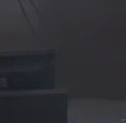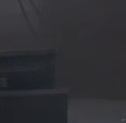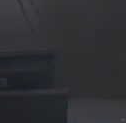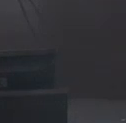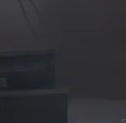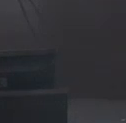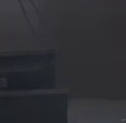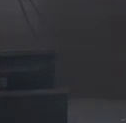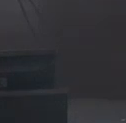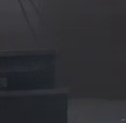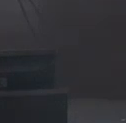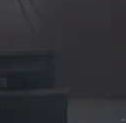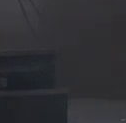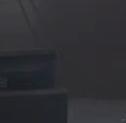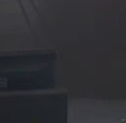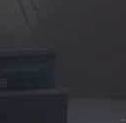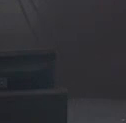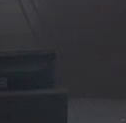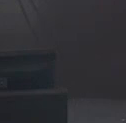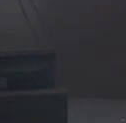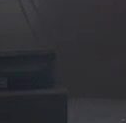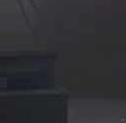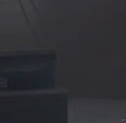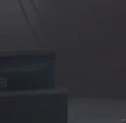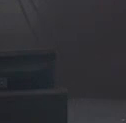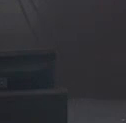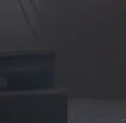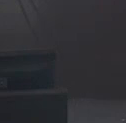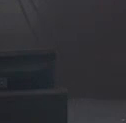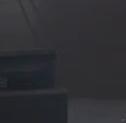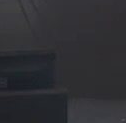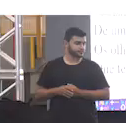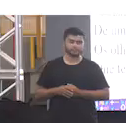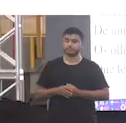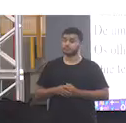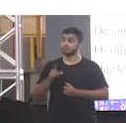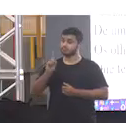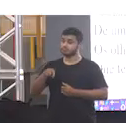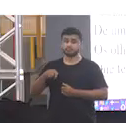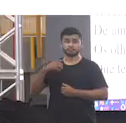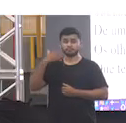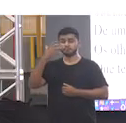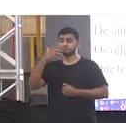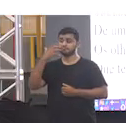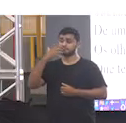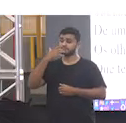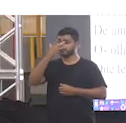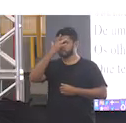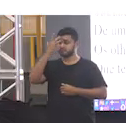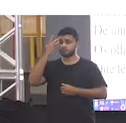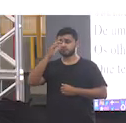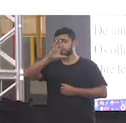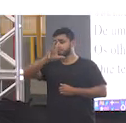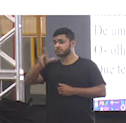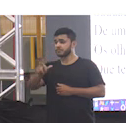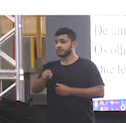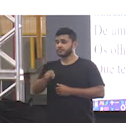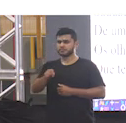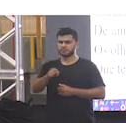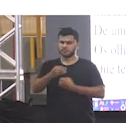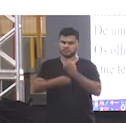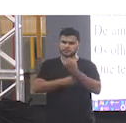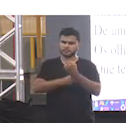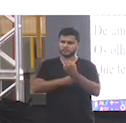A canção do africano, lá na úmida senzala, sentado na estreita sala, junto